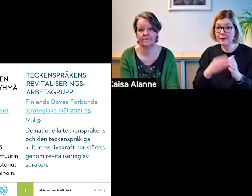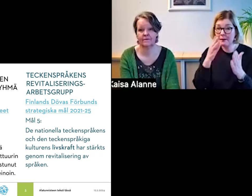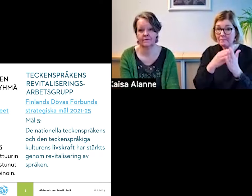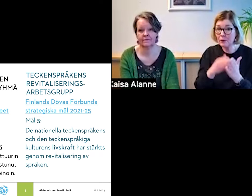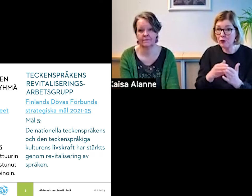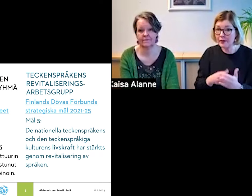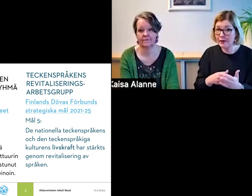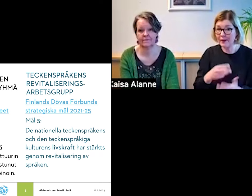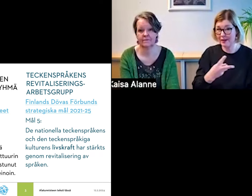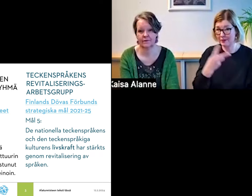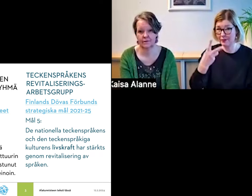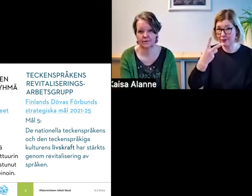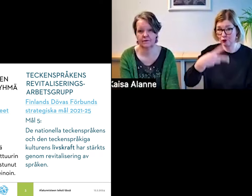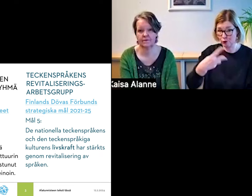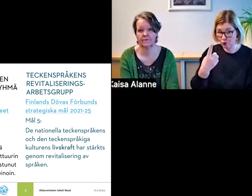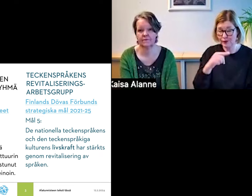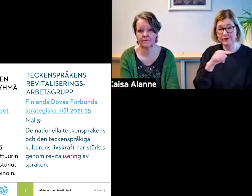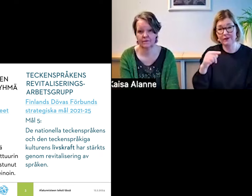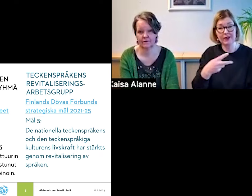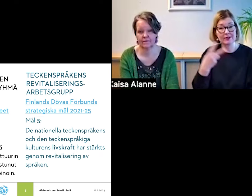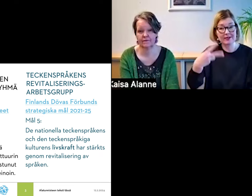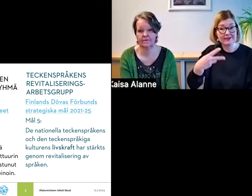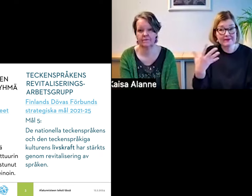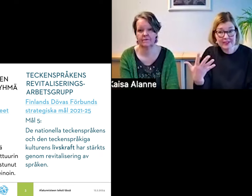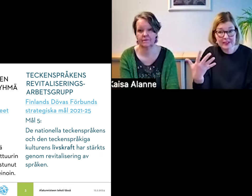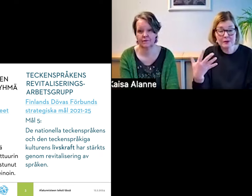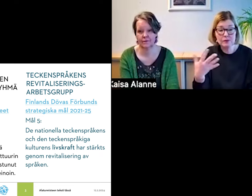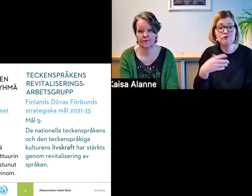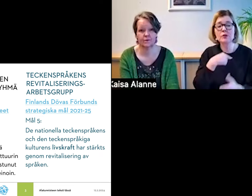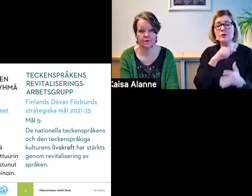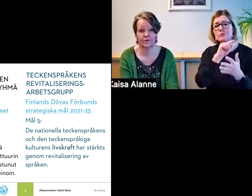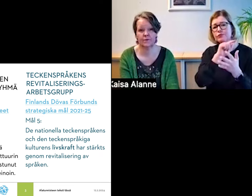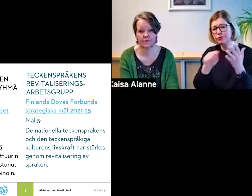liittokokouksessa on päätetty strategiset tavoitteet vuodelle